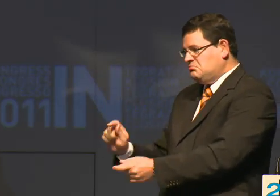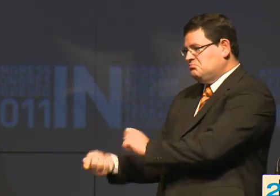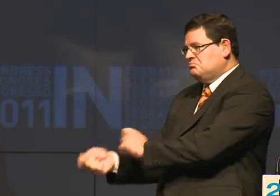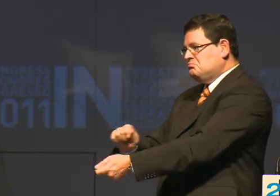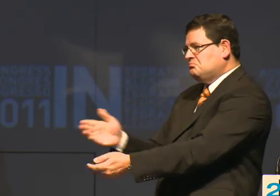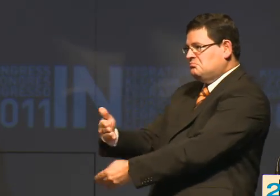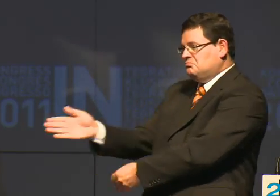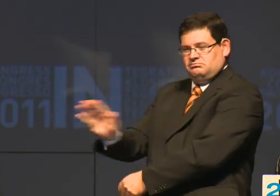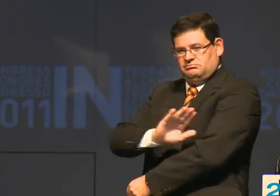pas